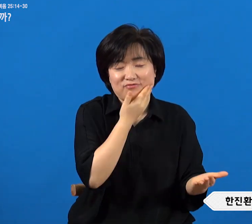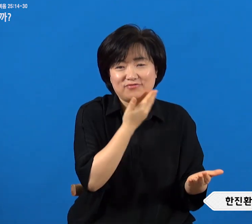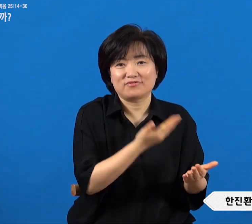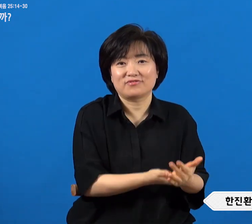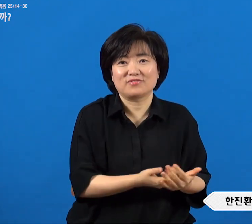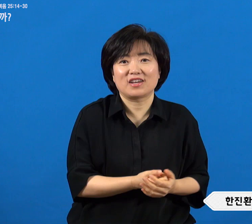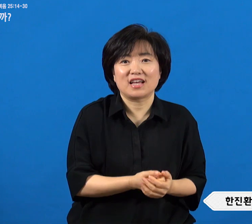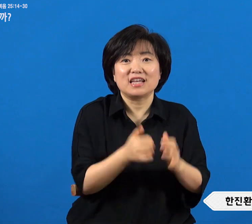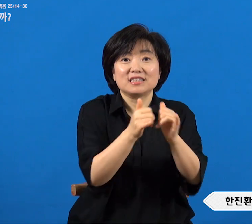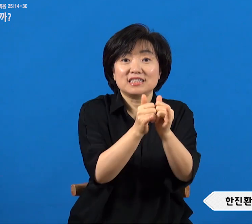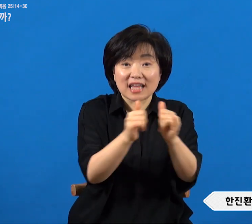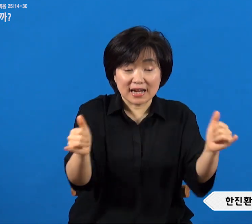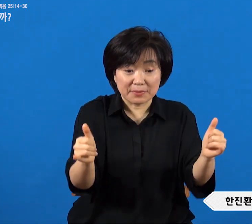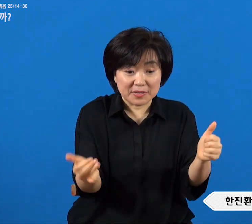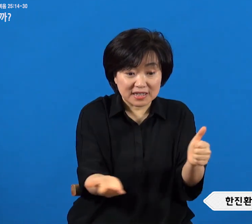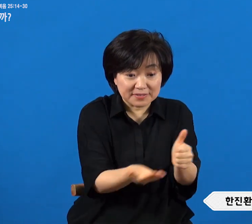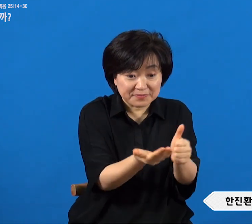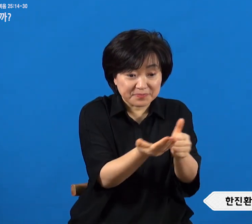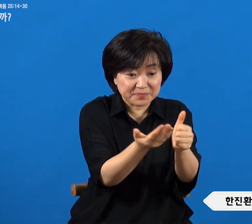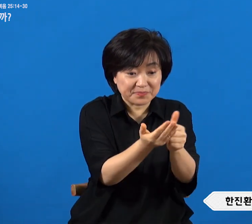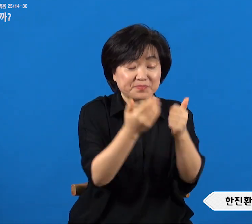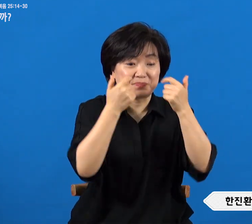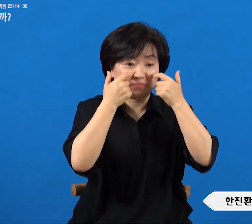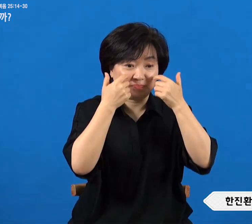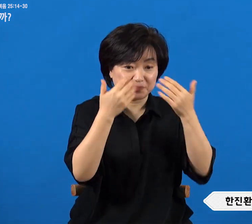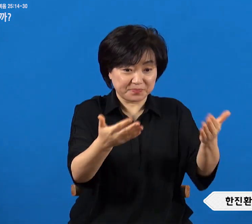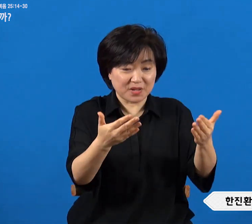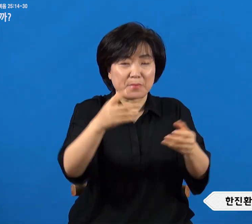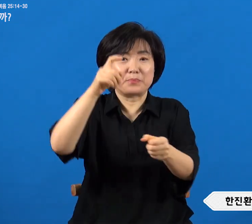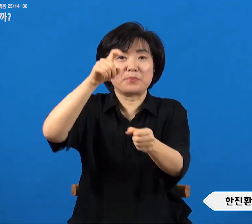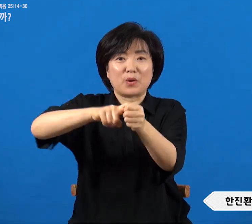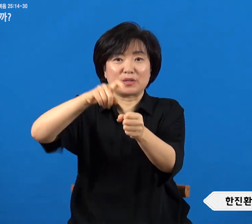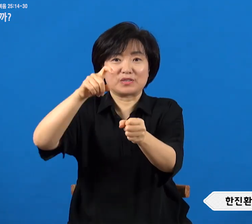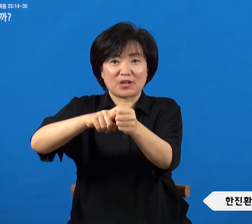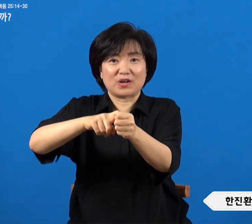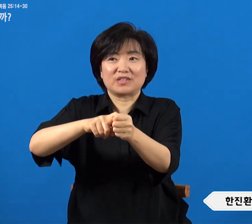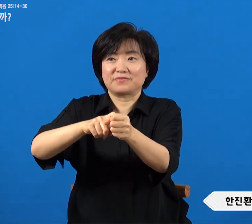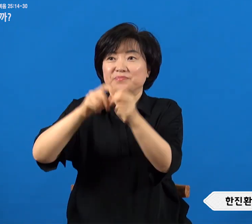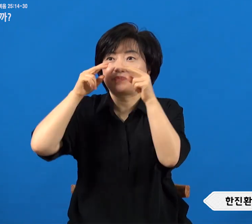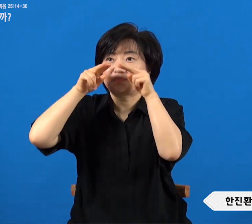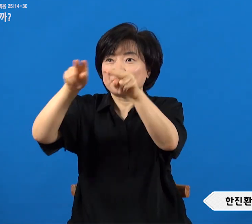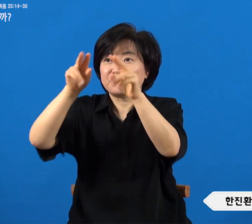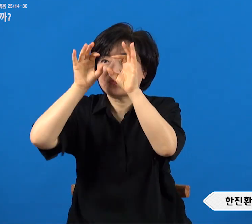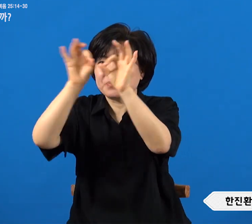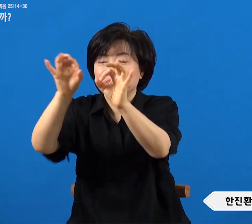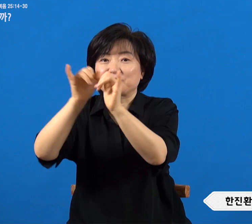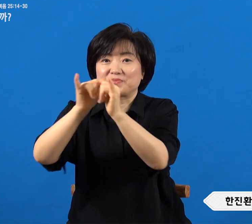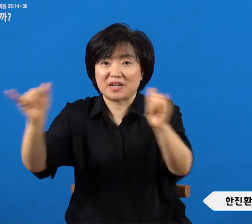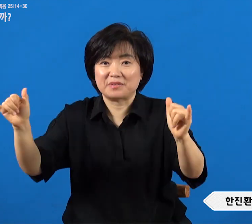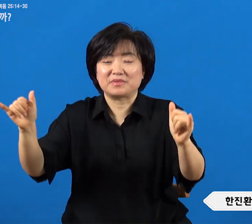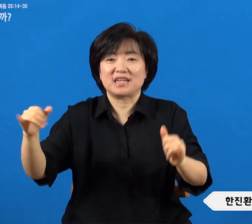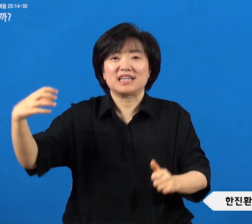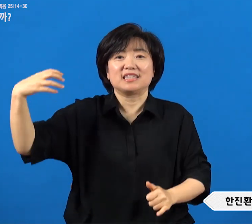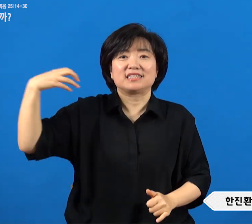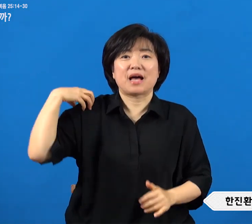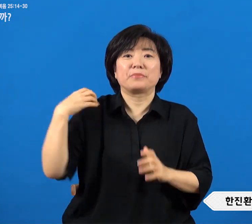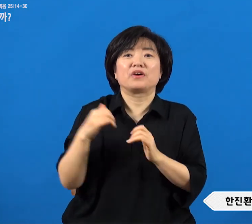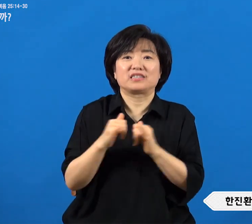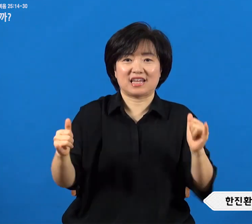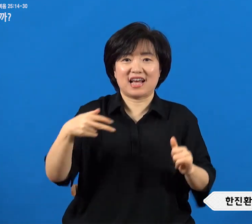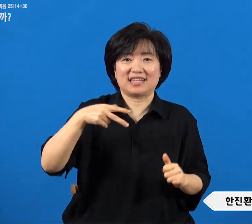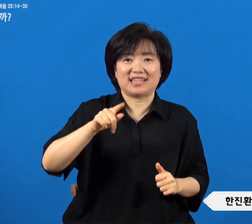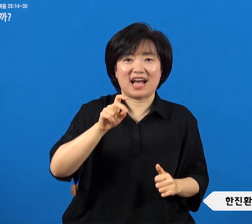사람을 남기기 위한 분명한 목적을 가지고 사는 사람을 가리켜서 사명자라고 합니다. 자신의